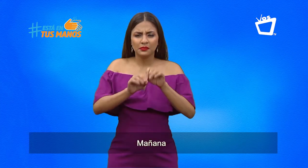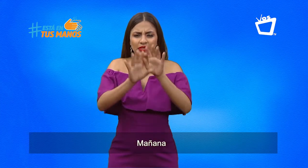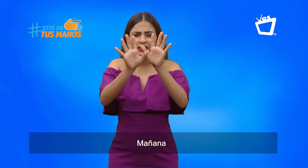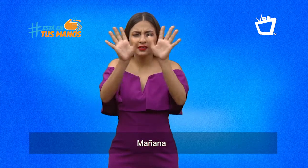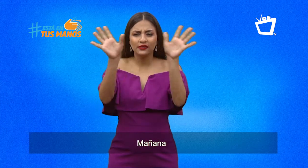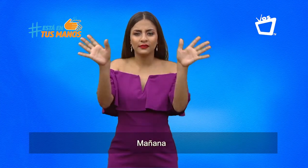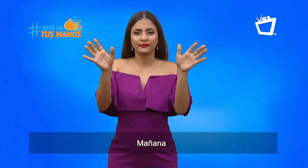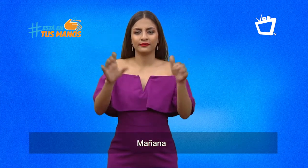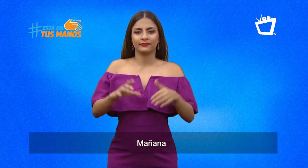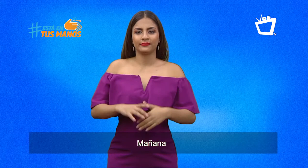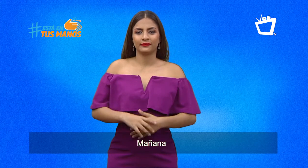mañana